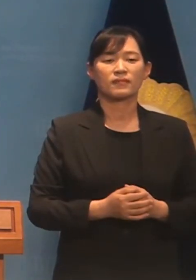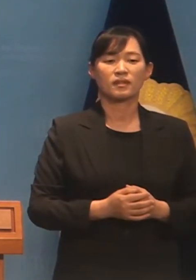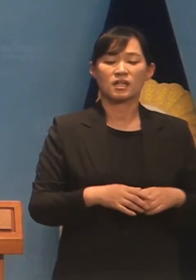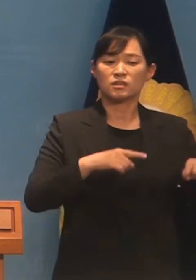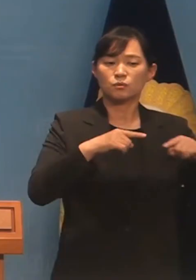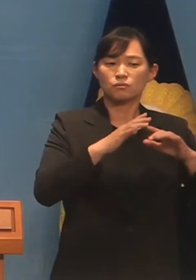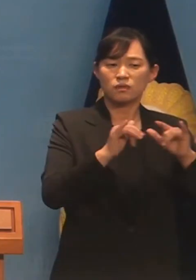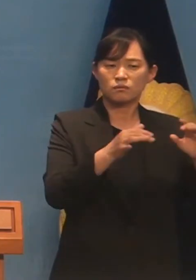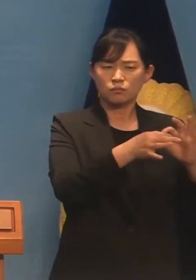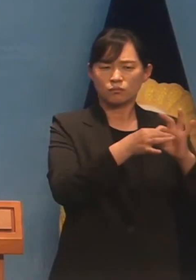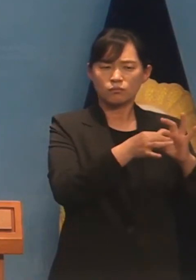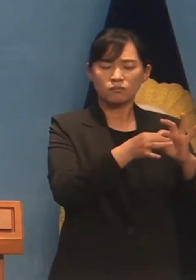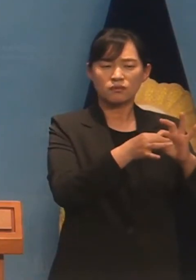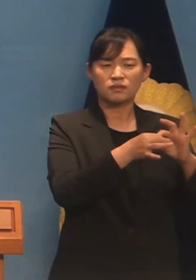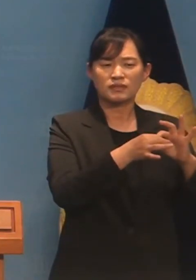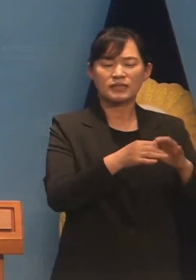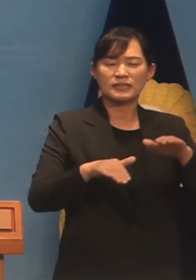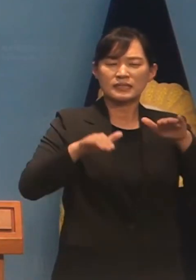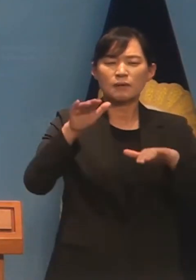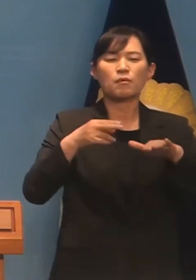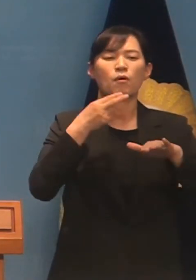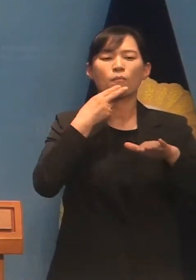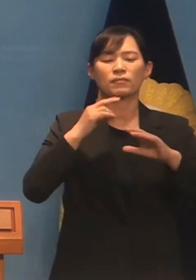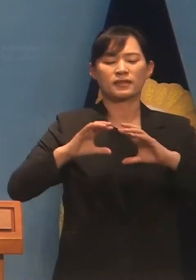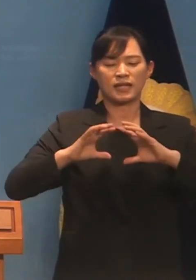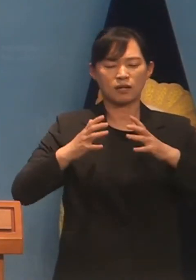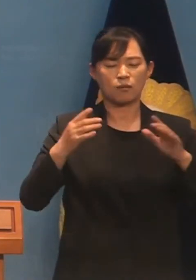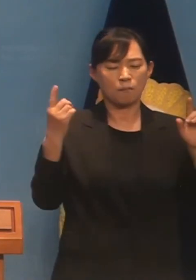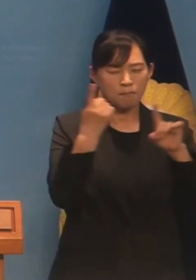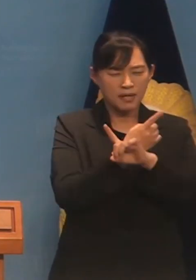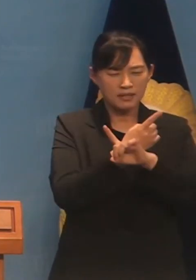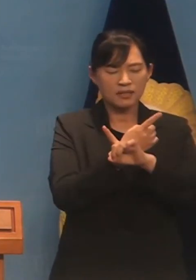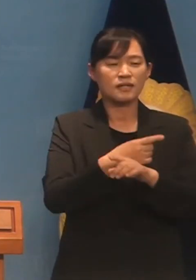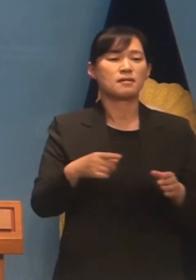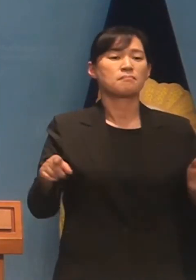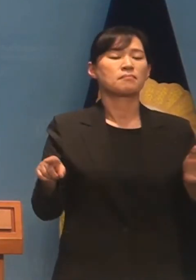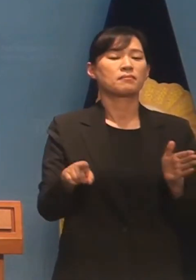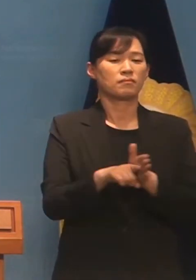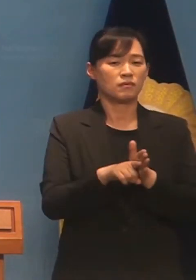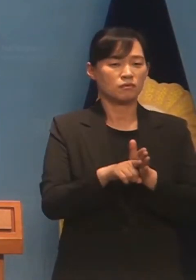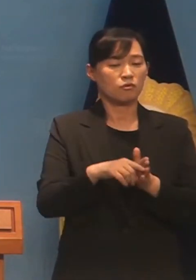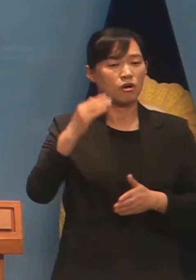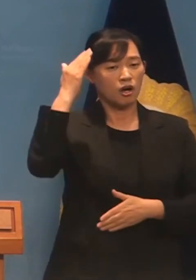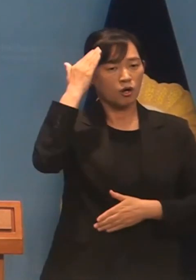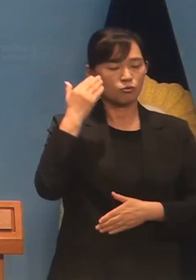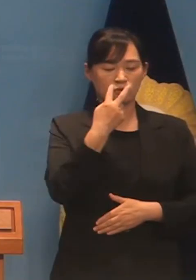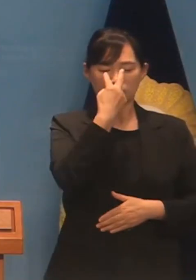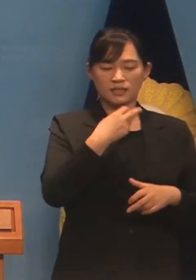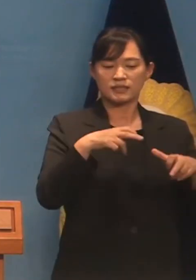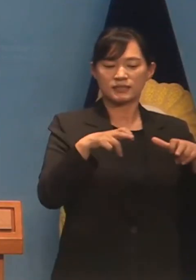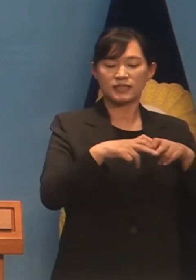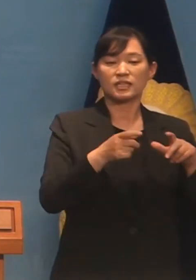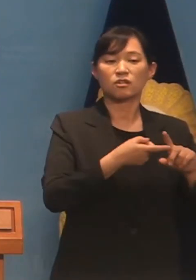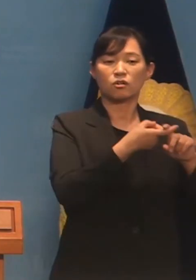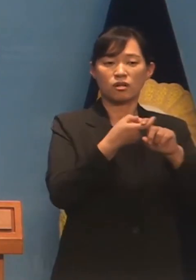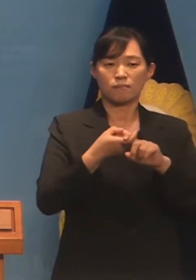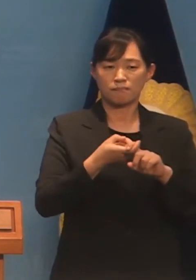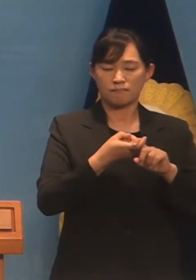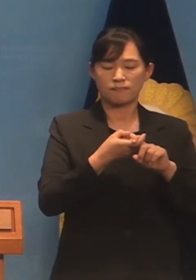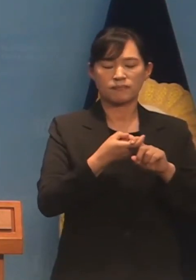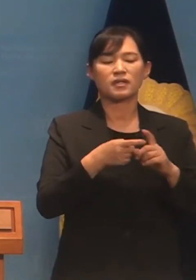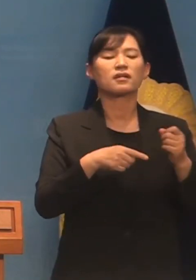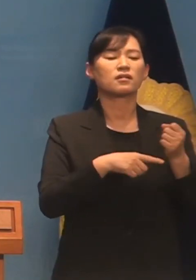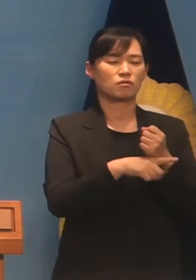이러한 지도자를 통해 차별 없는 나라로 바뀔 것이라고 믿는 것이 우리 한국시각장애인연합회의